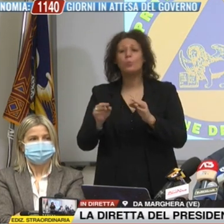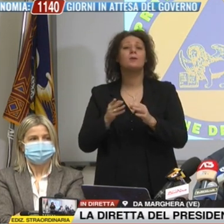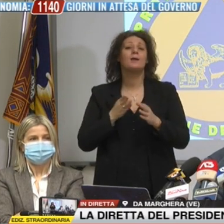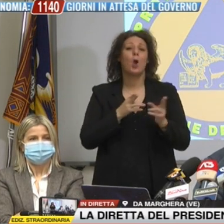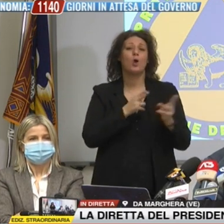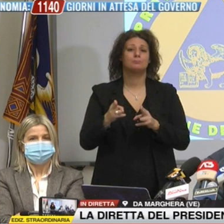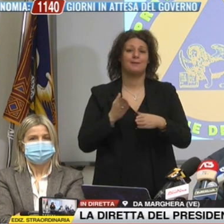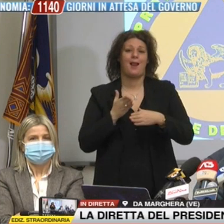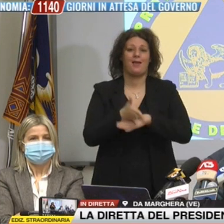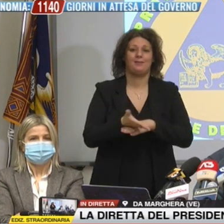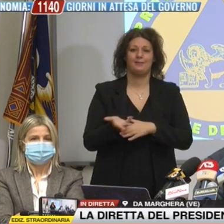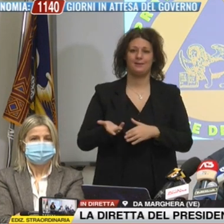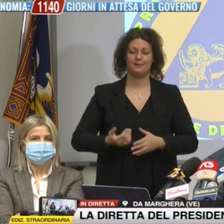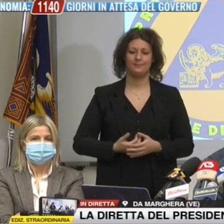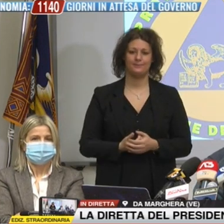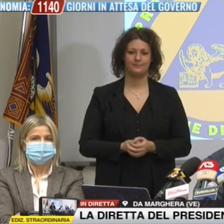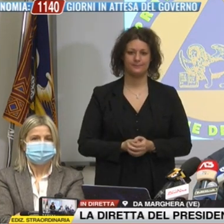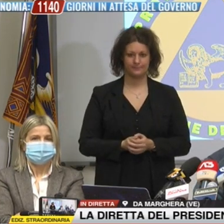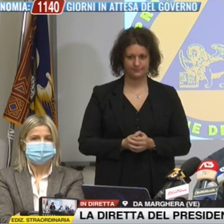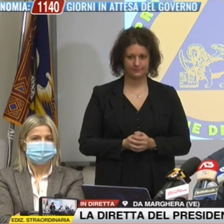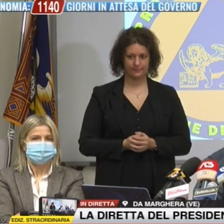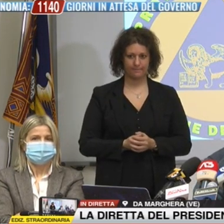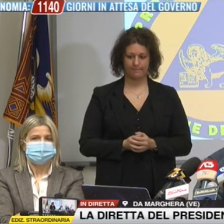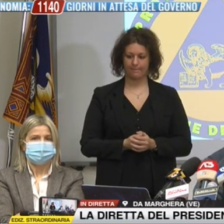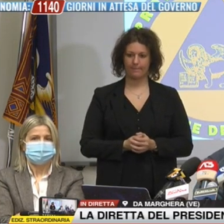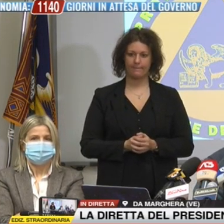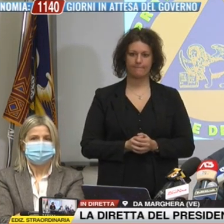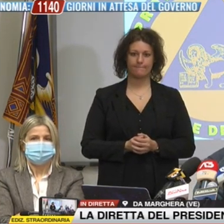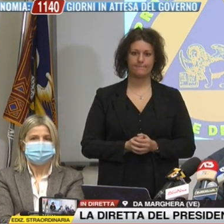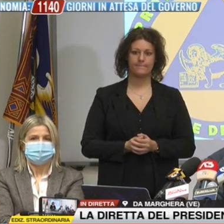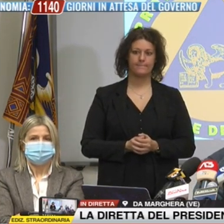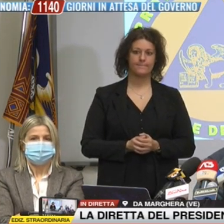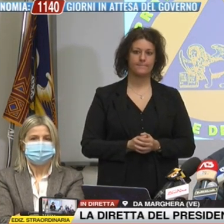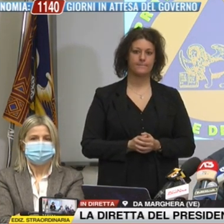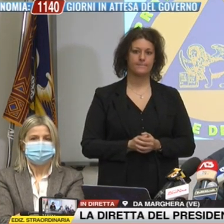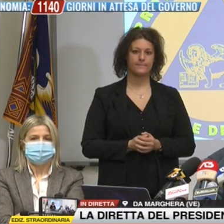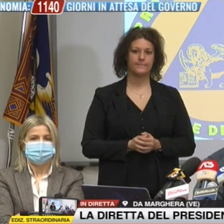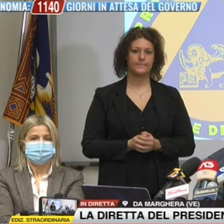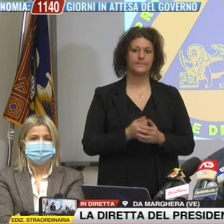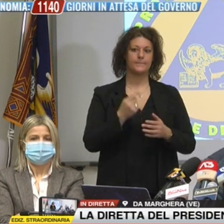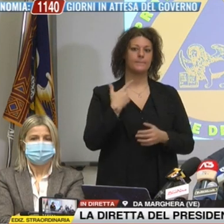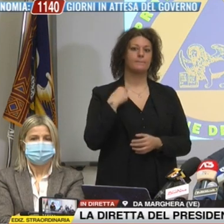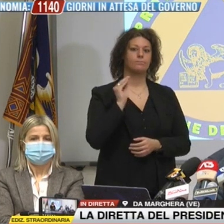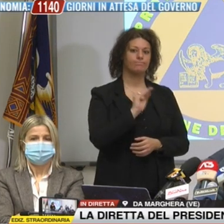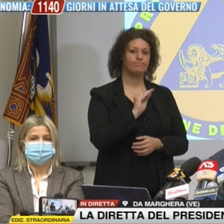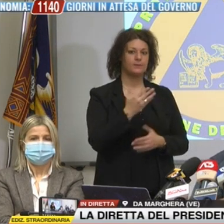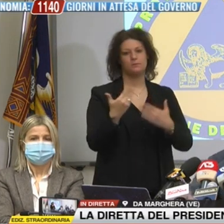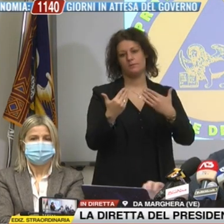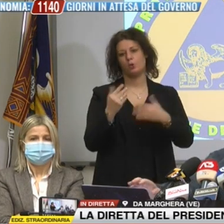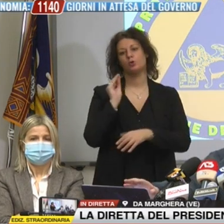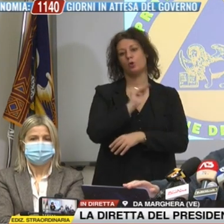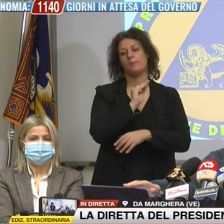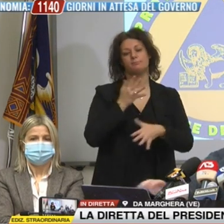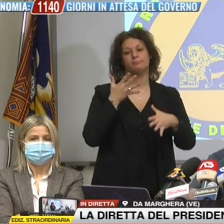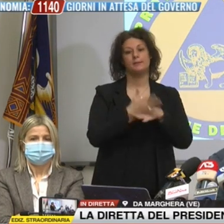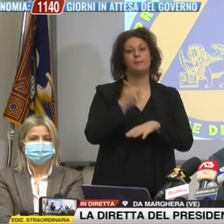Bene. Fois, vi pregherei di andare veramente celermente, perché l'assessore Bottacin con la neve e il maltempo ha